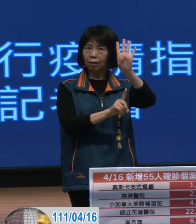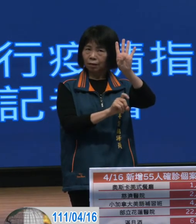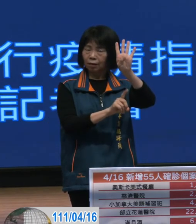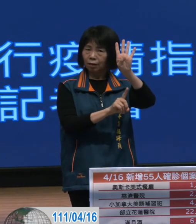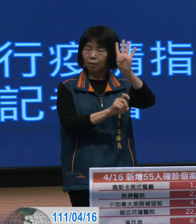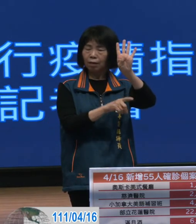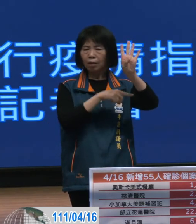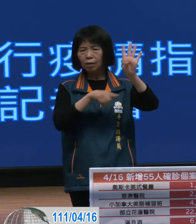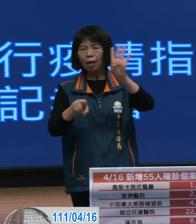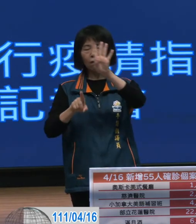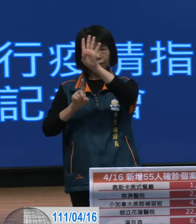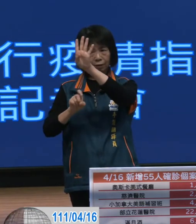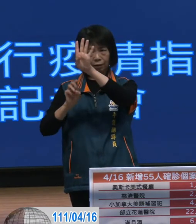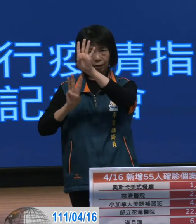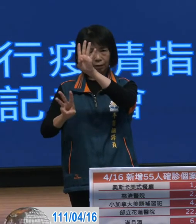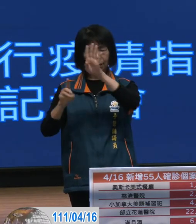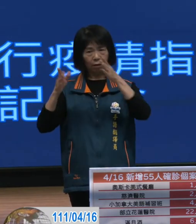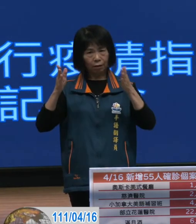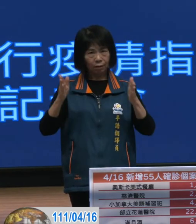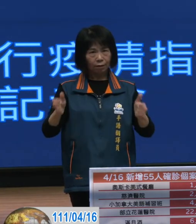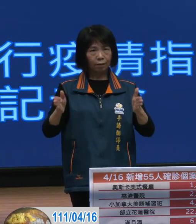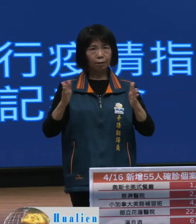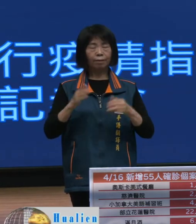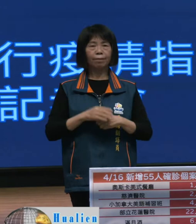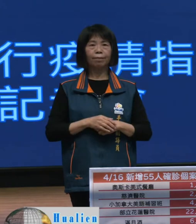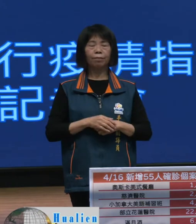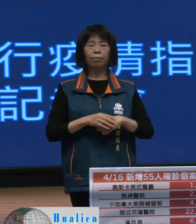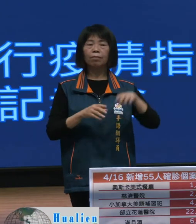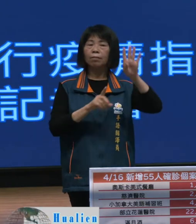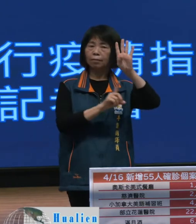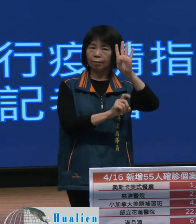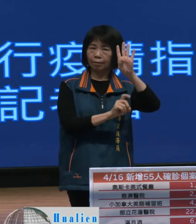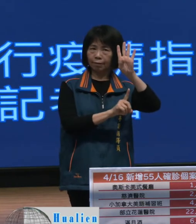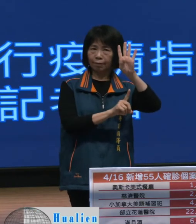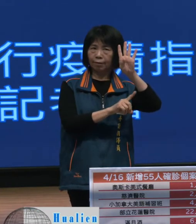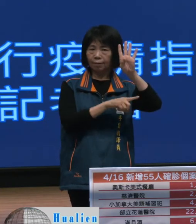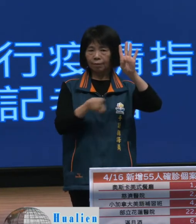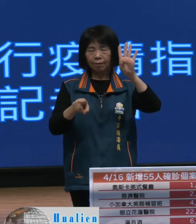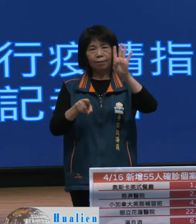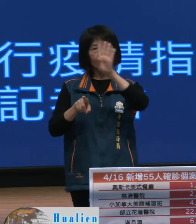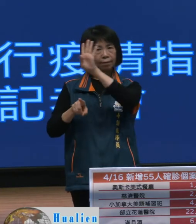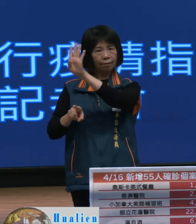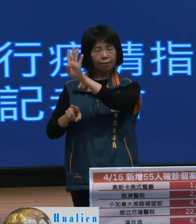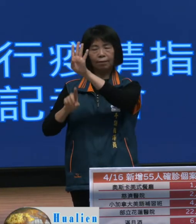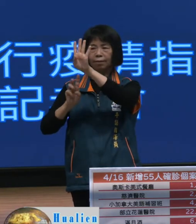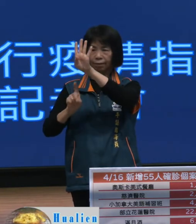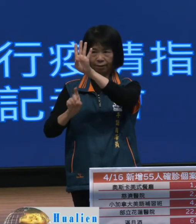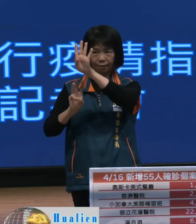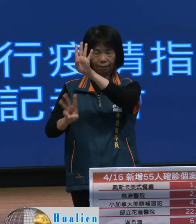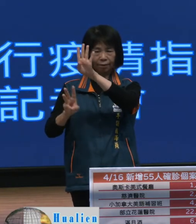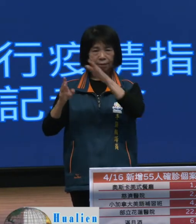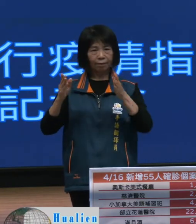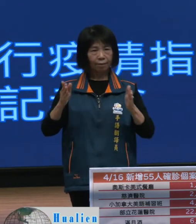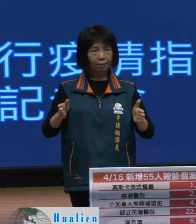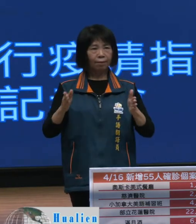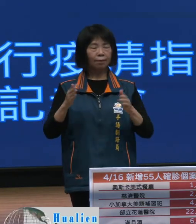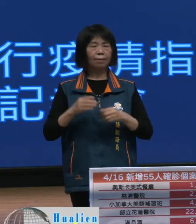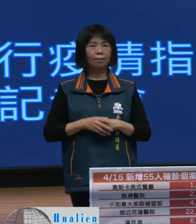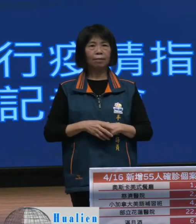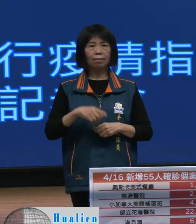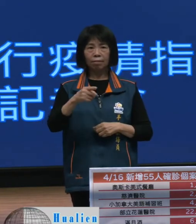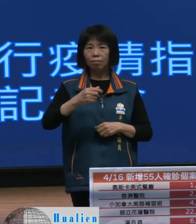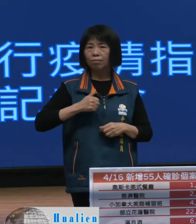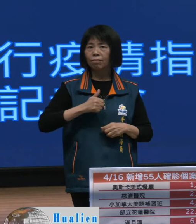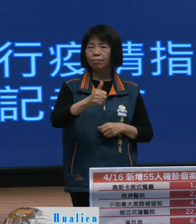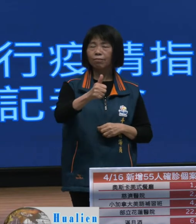到4月13号，记得4月11号到4月13号，你曾